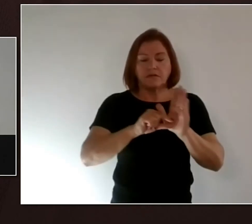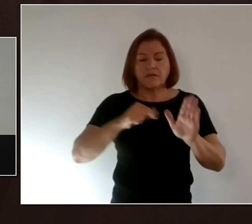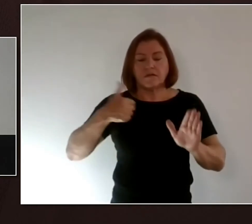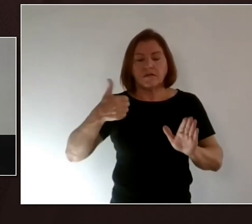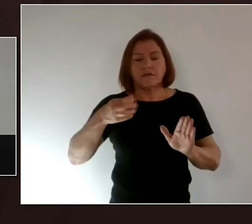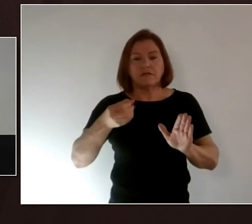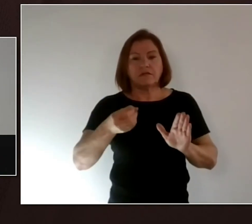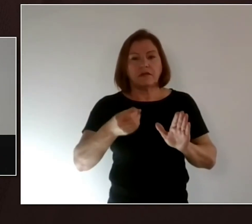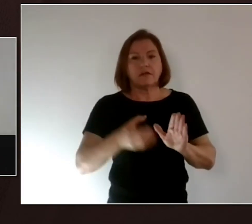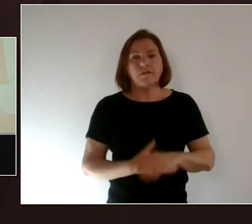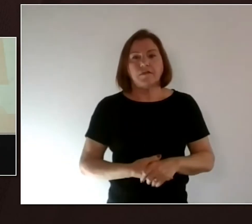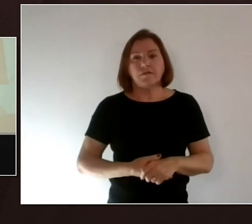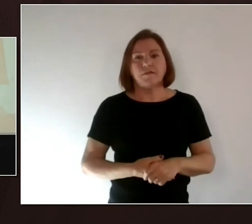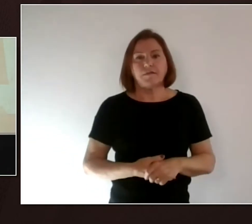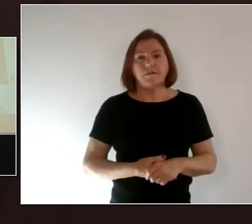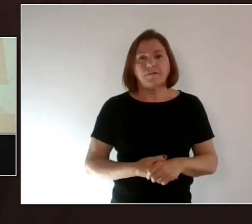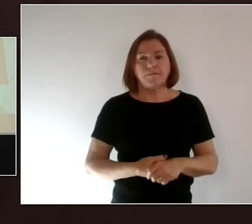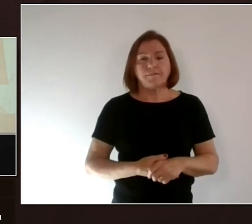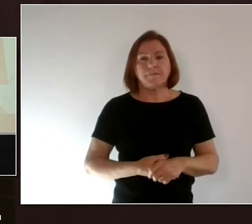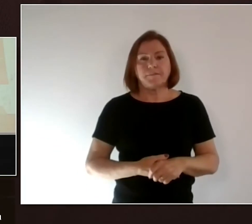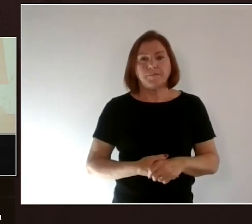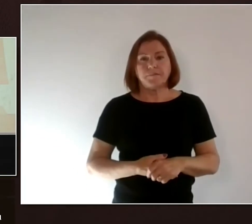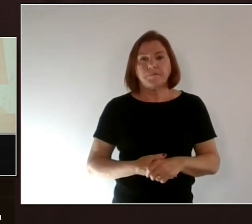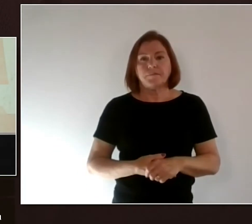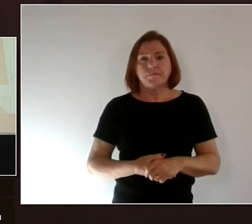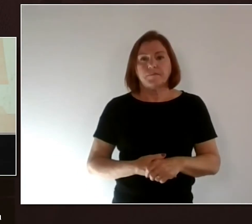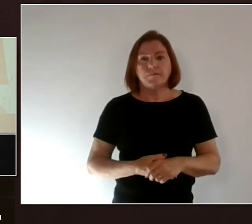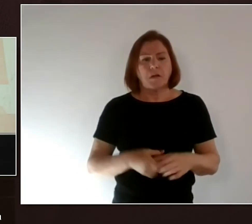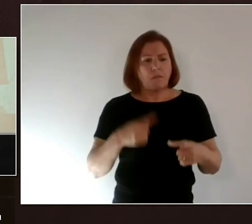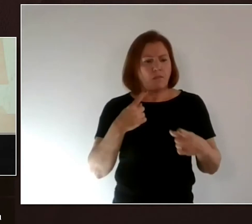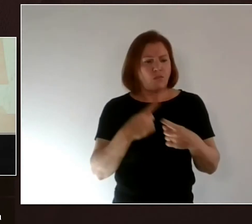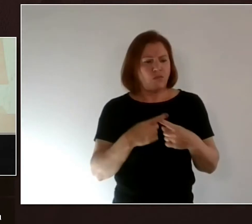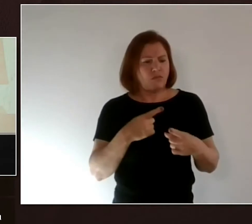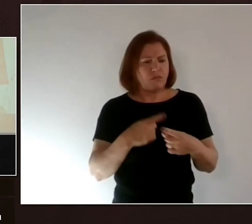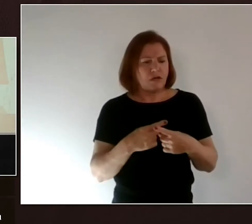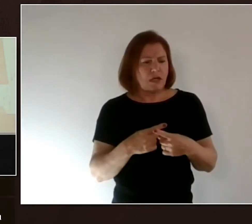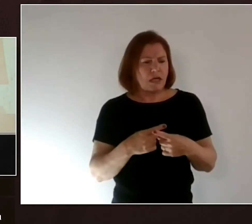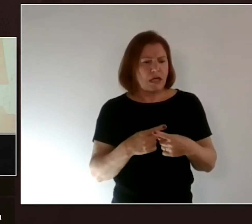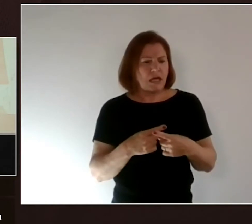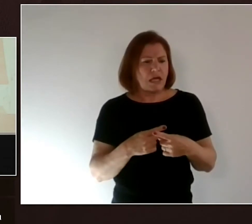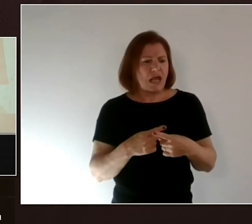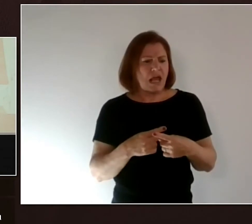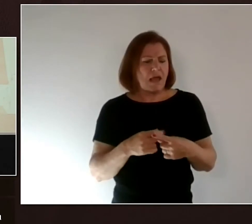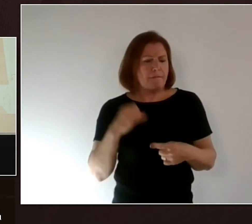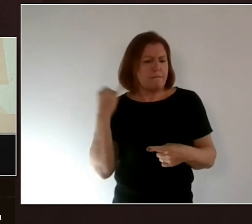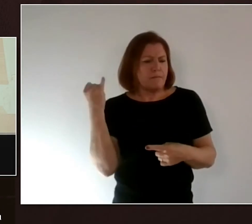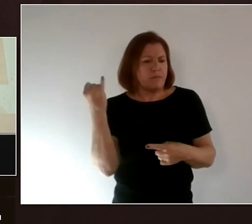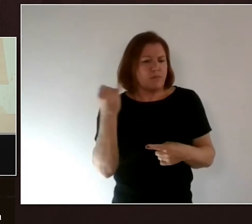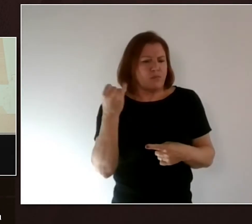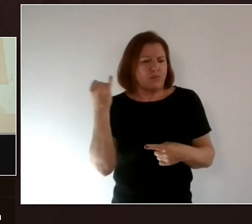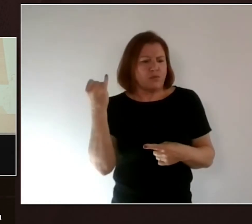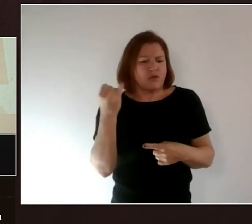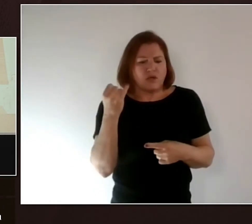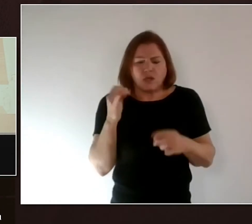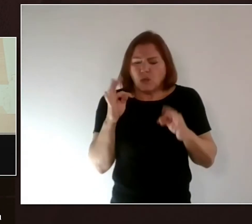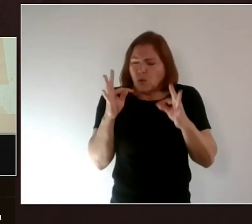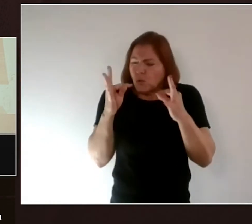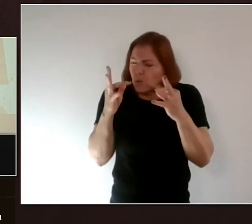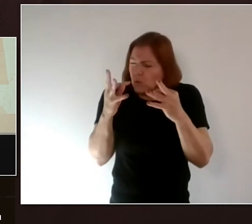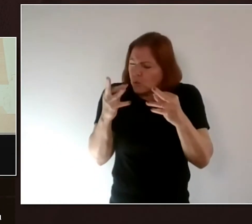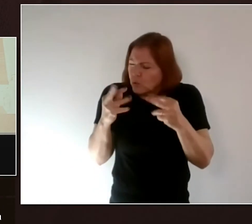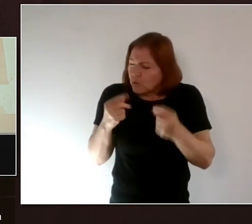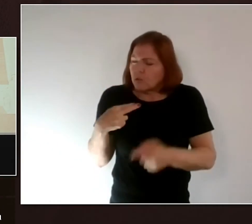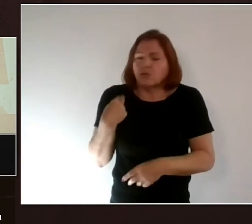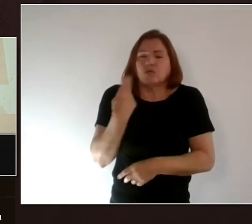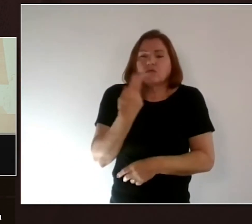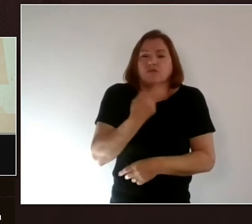5,10. Versículo 10. Porque importa que todos nós compareçamos perante o tribunal de